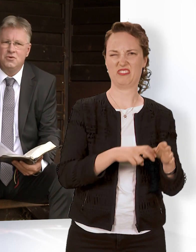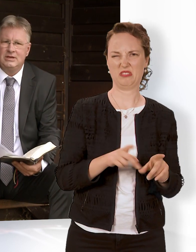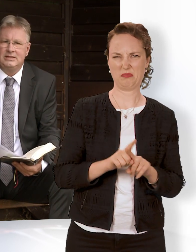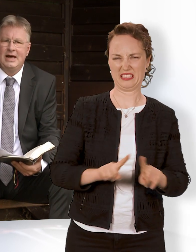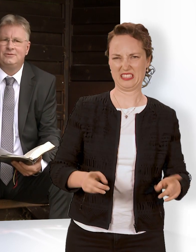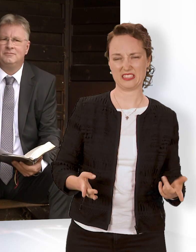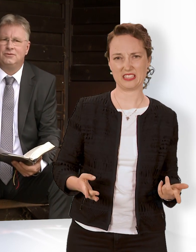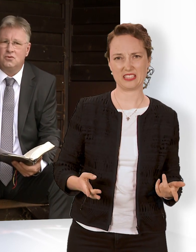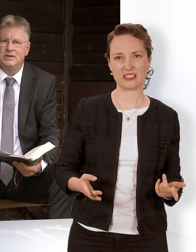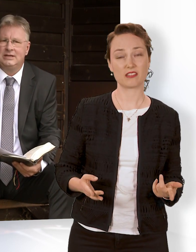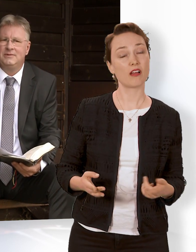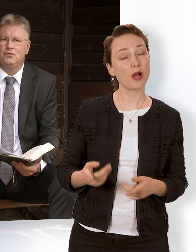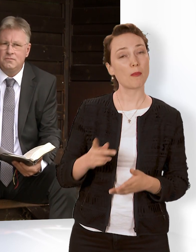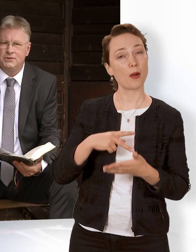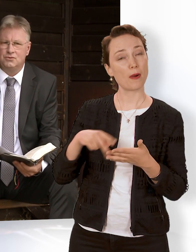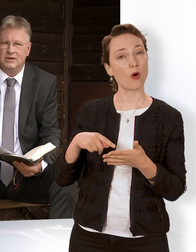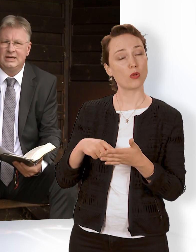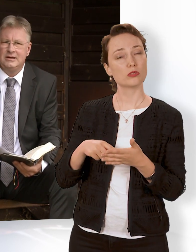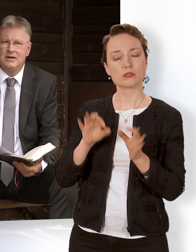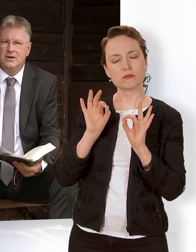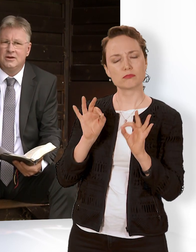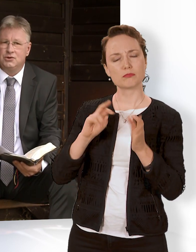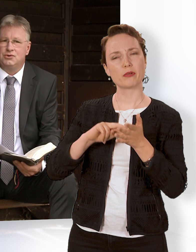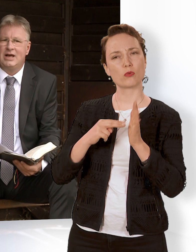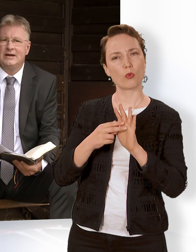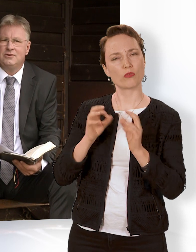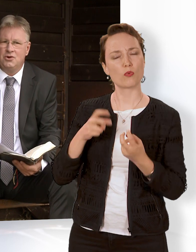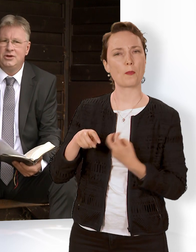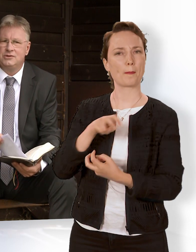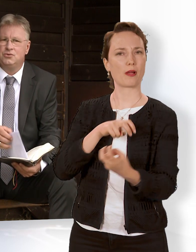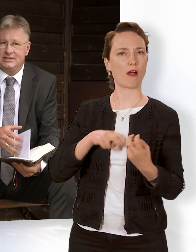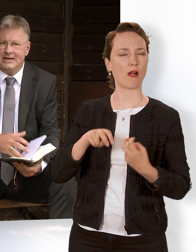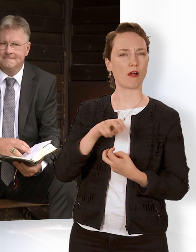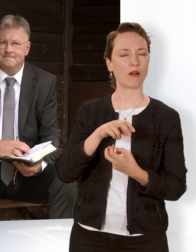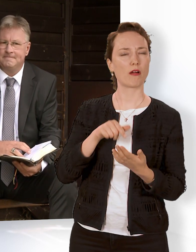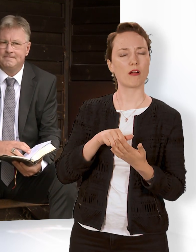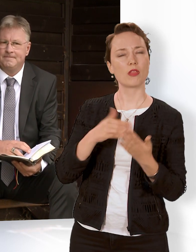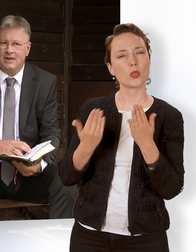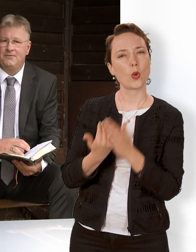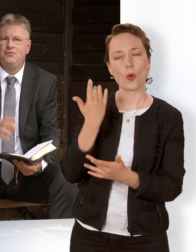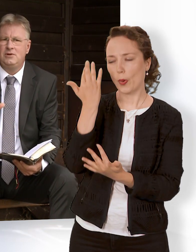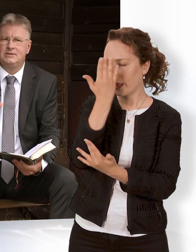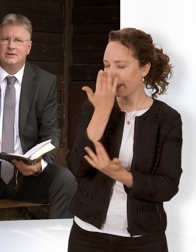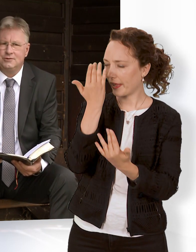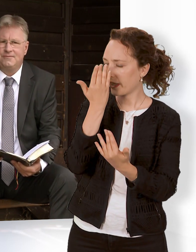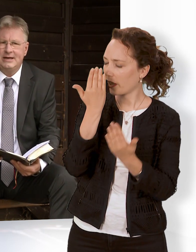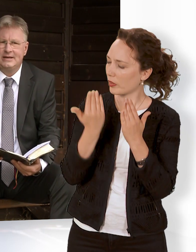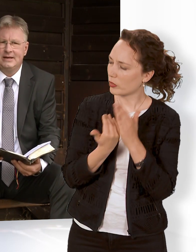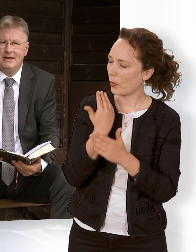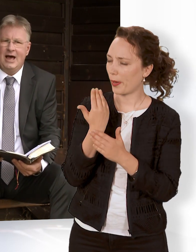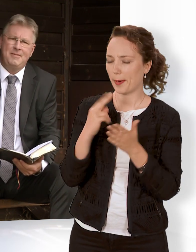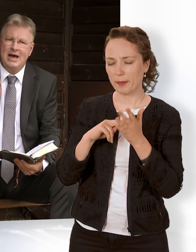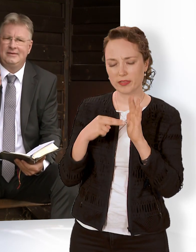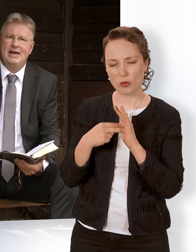wunderbare Möglichkeit und Methode, damit umzugehen, sozusagen neu zu denken. Er fühlt sich